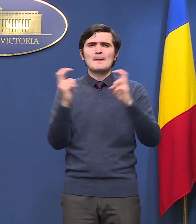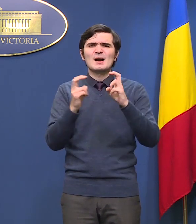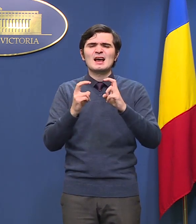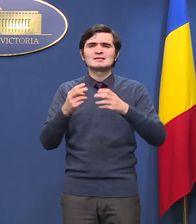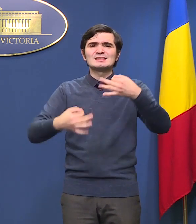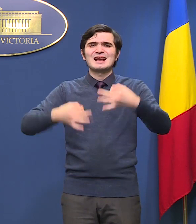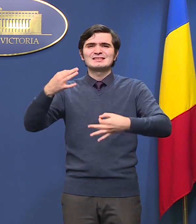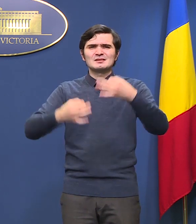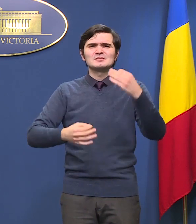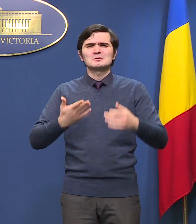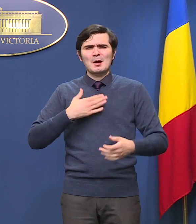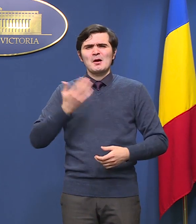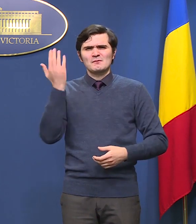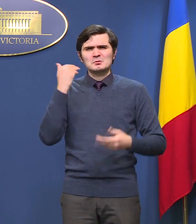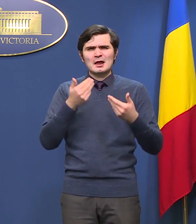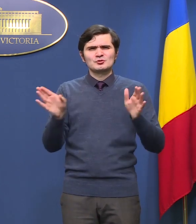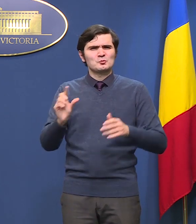analiză.